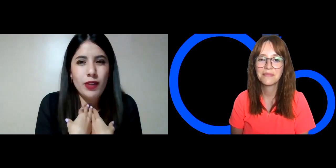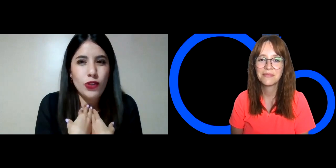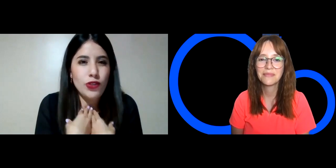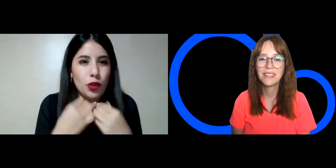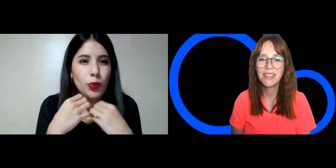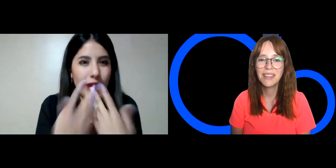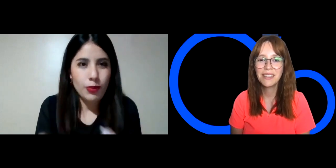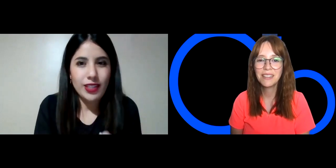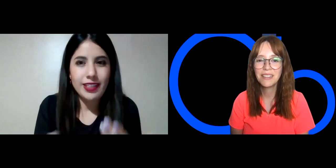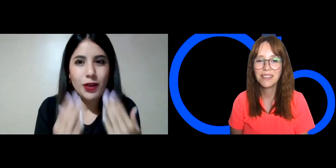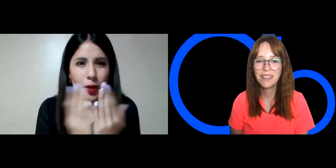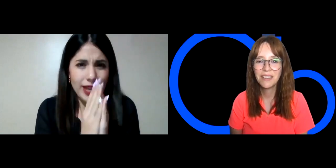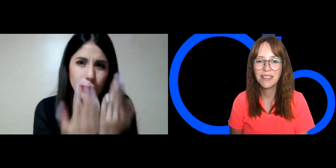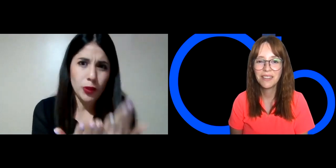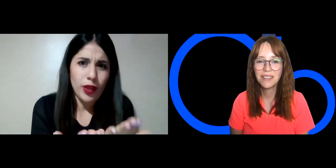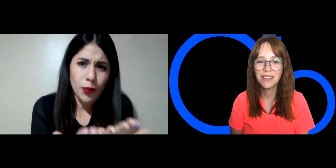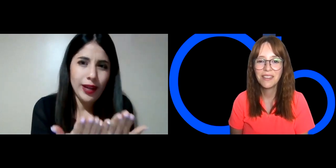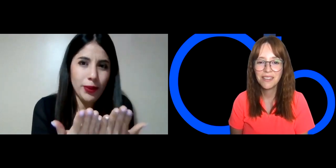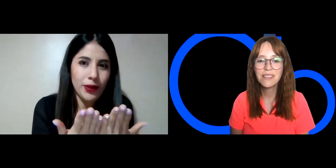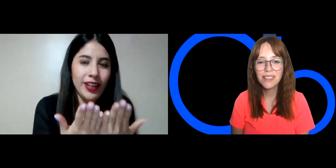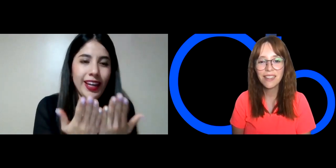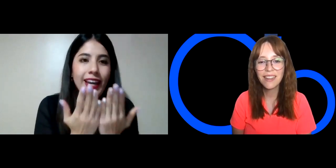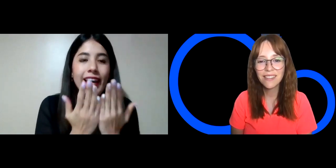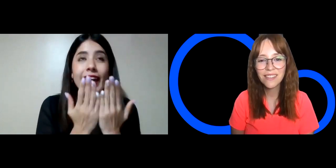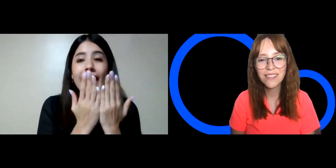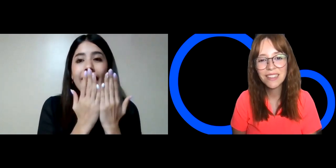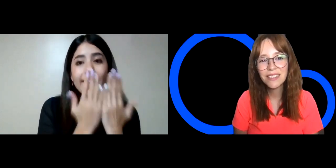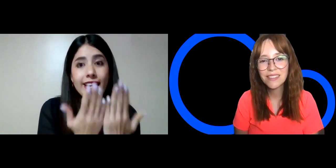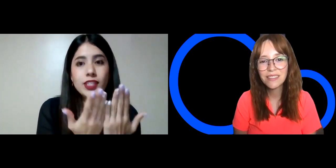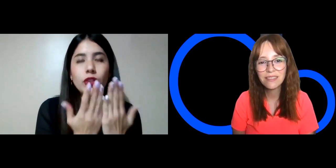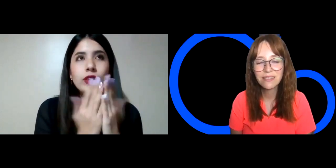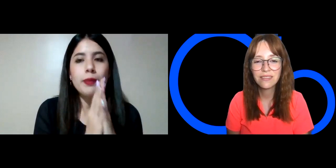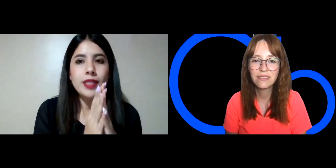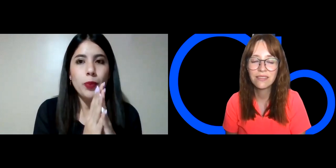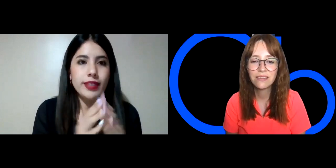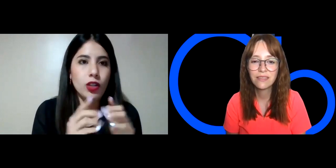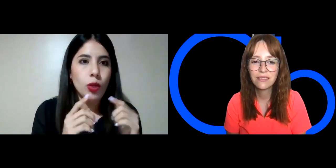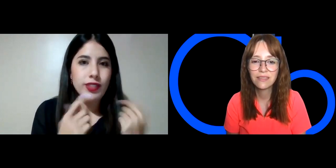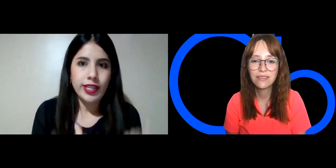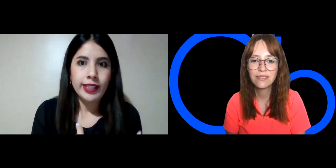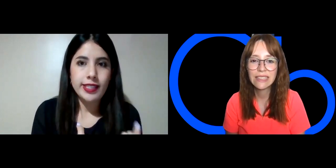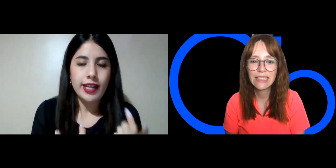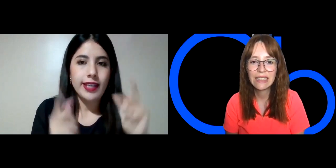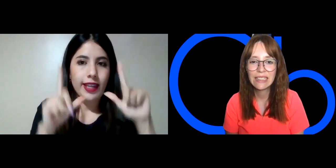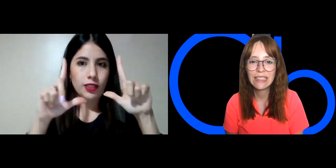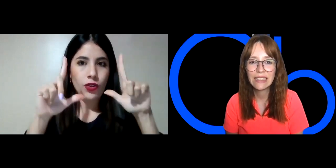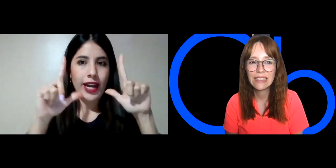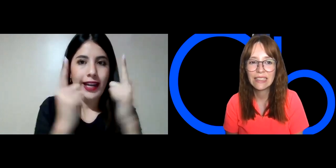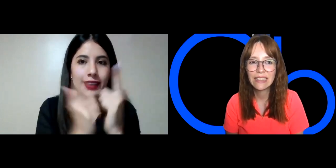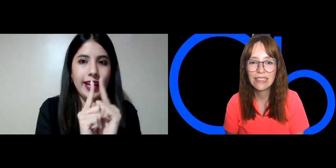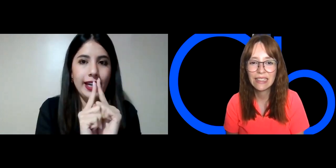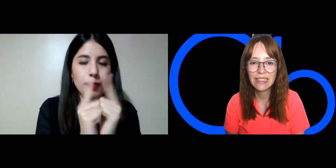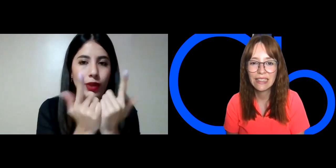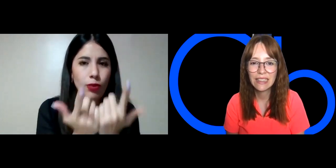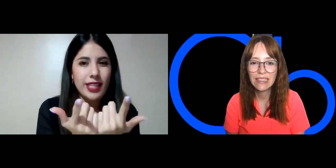también nosotros, si no pudiéramos decirlo, lo haríamos como de un libro. Sí, claro. Y esto también se puede hacer como seña inicializada. Con la